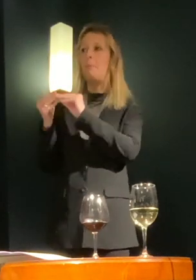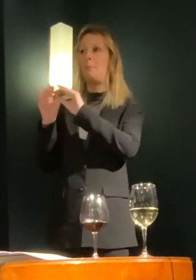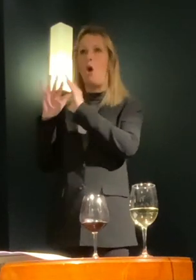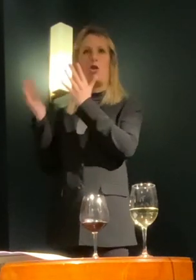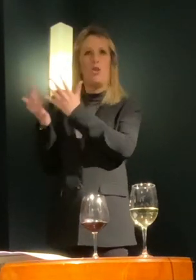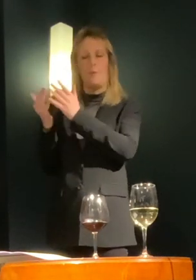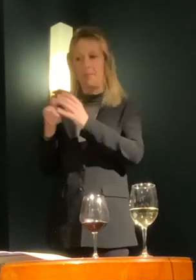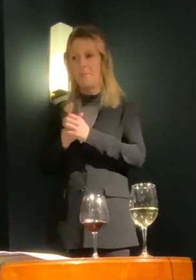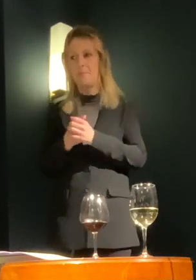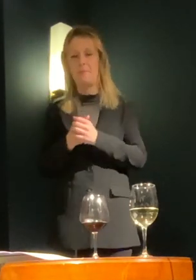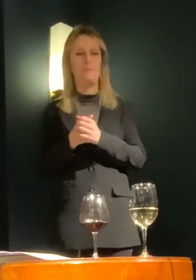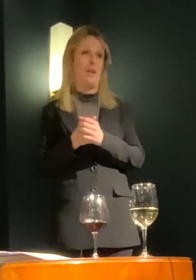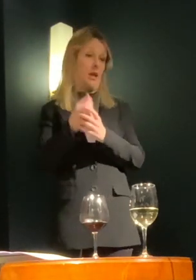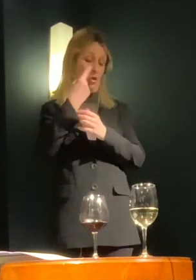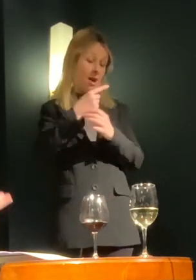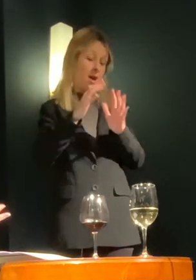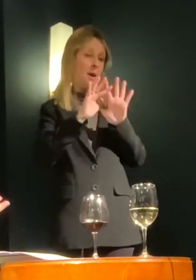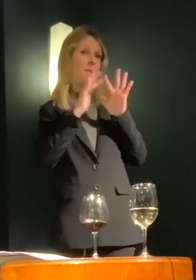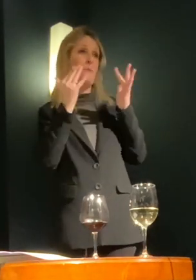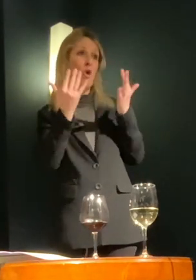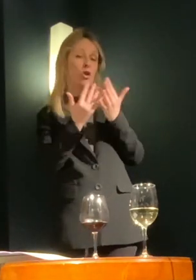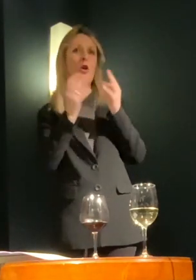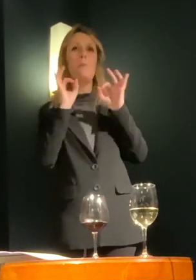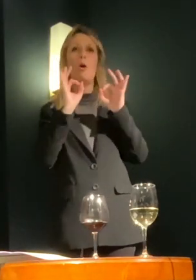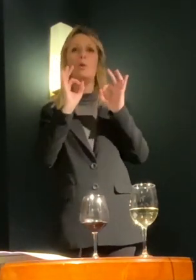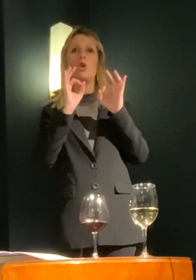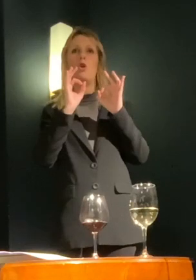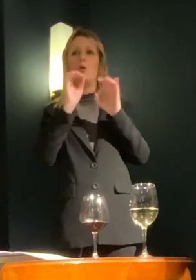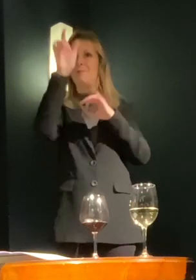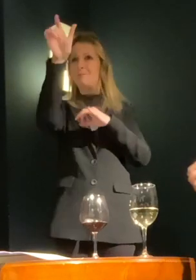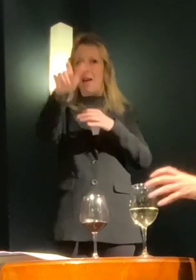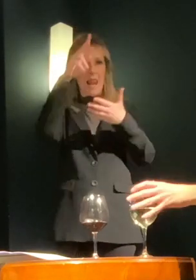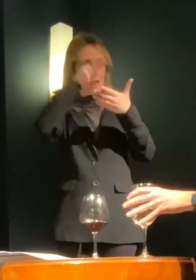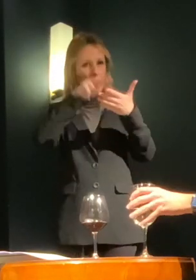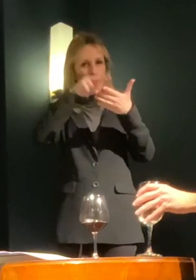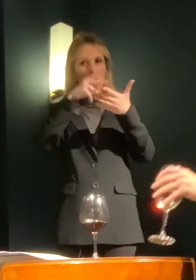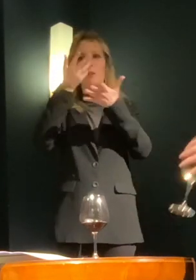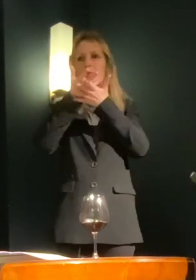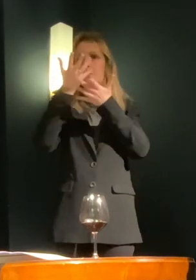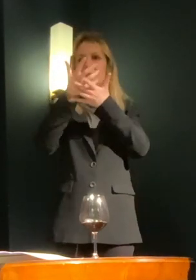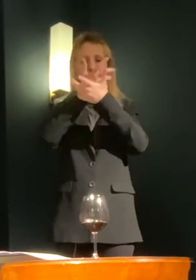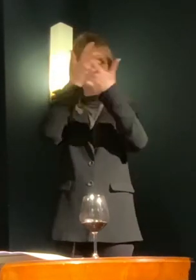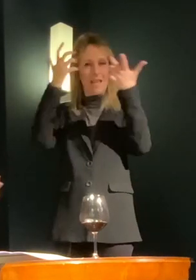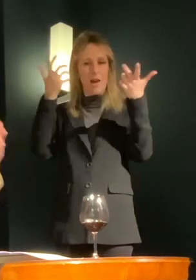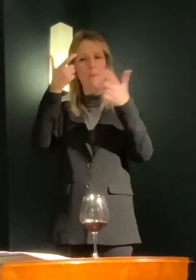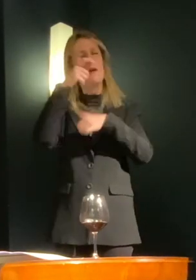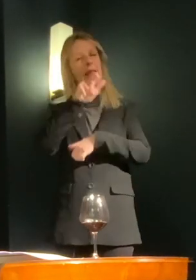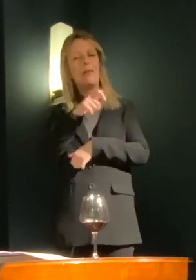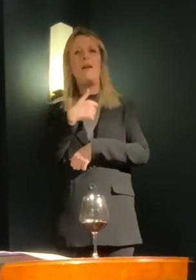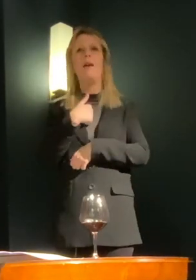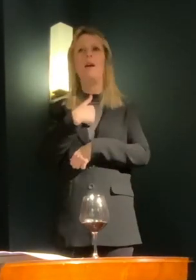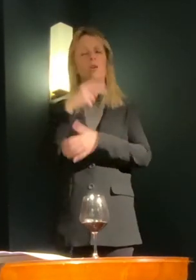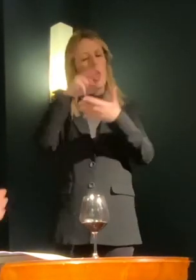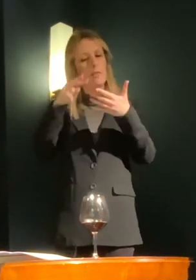È un mondo in realtà che parla tantissimo al lettore, perché appunto mentre io entravo nella vita di Valerio in realtà sono andata a